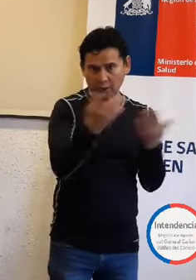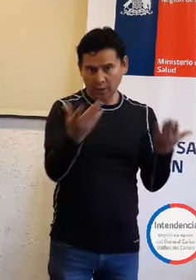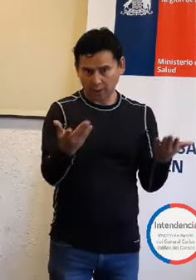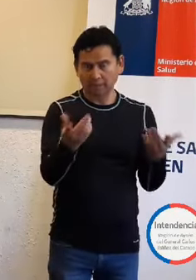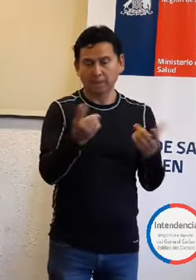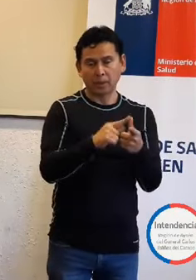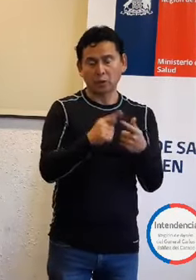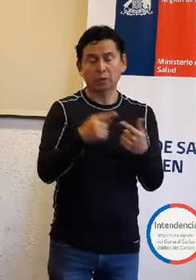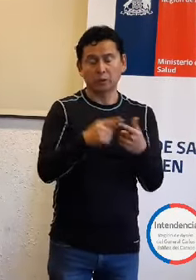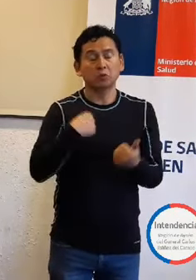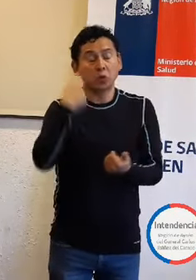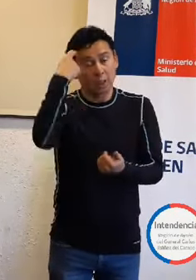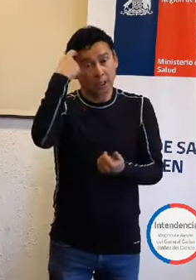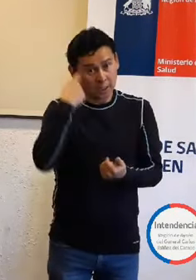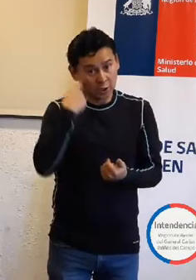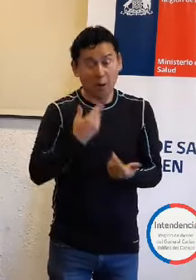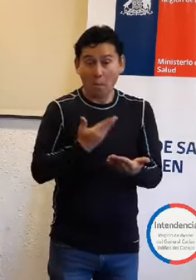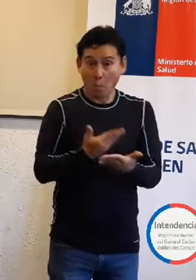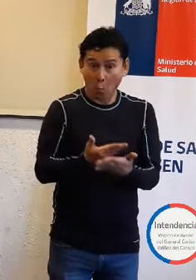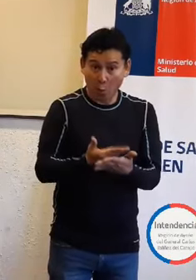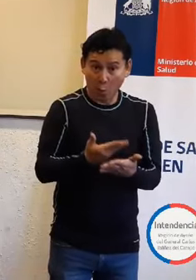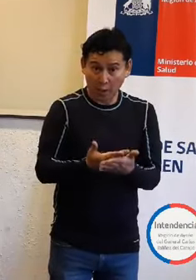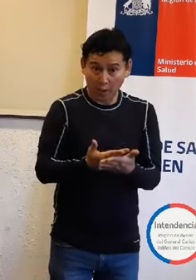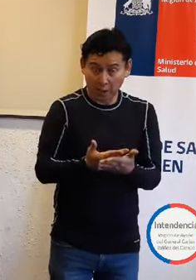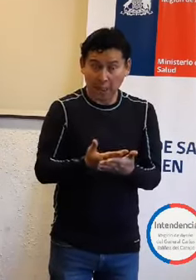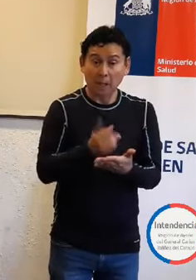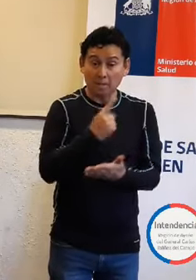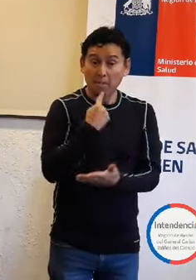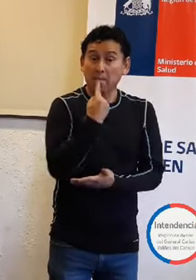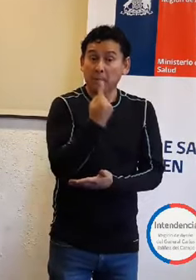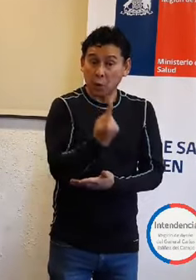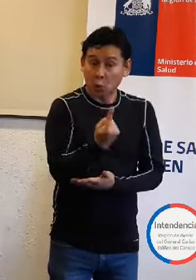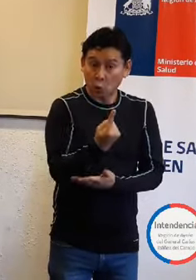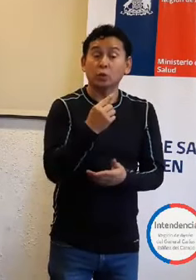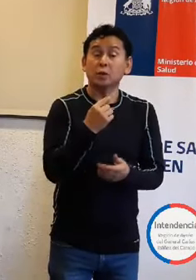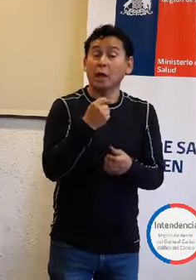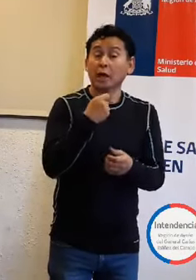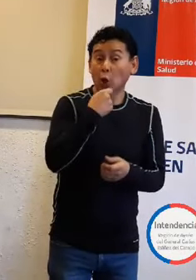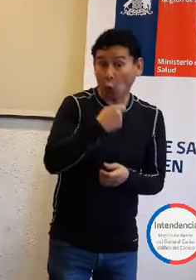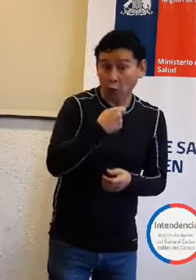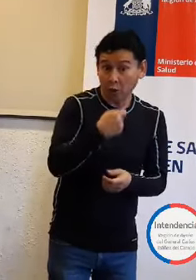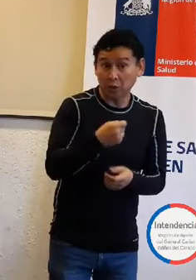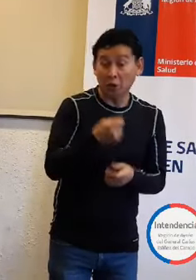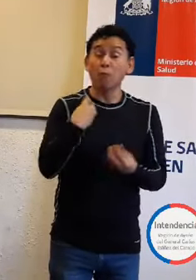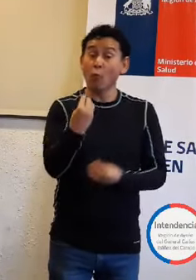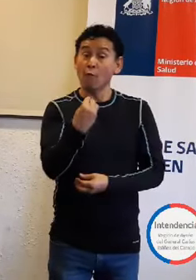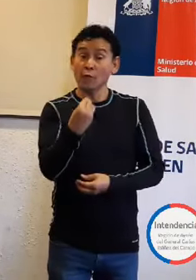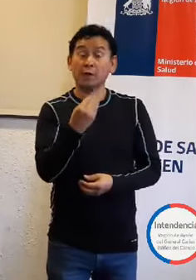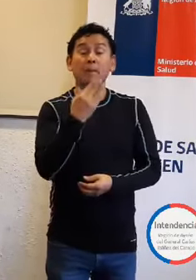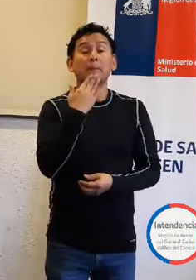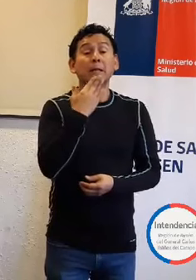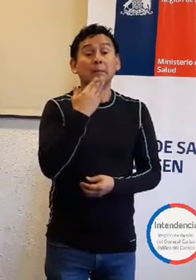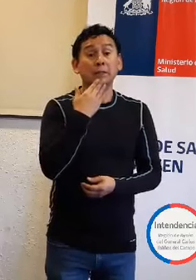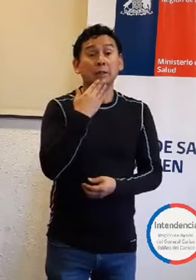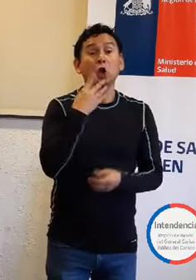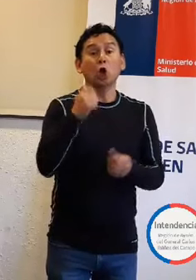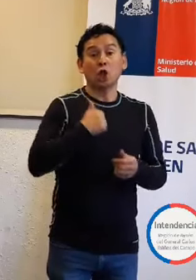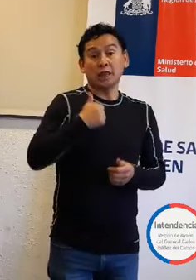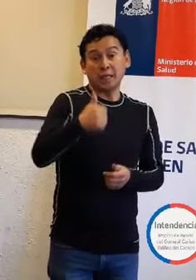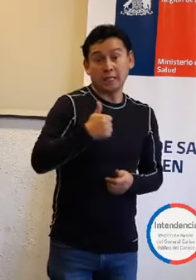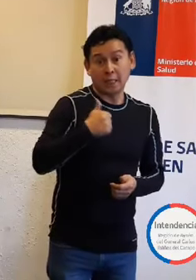tanto creo que esta propuesta que hacen o esta consulta que hacen los medios de comunicación es muy buena para que también los